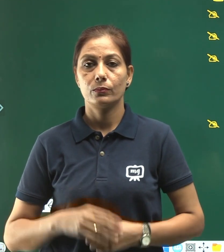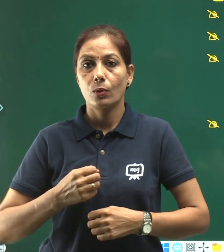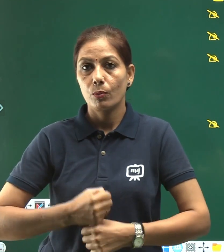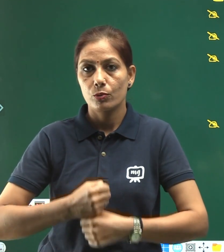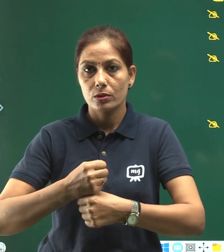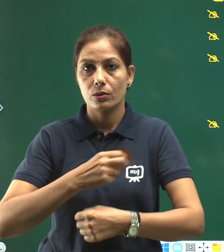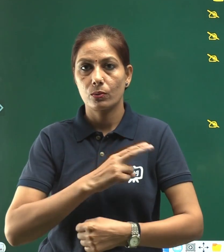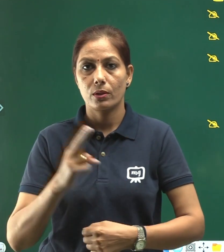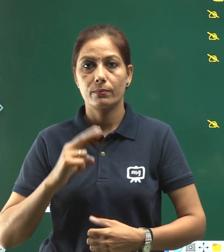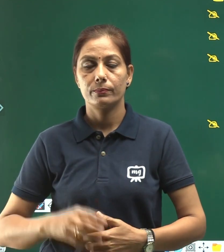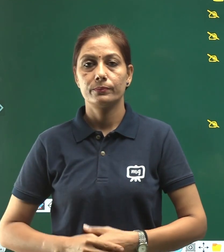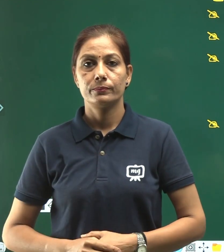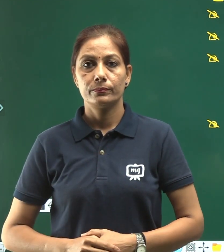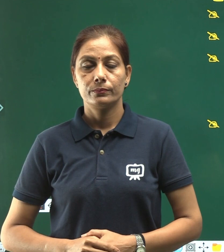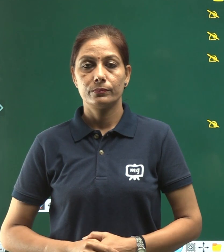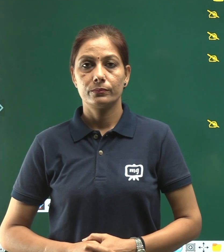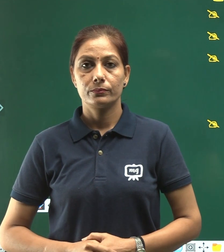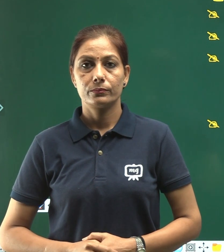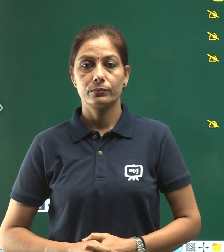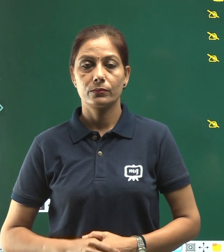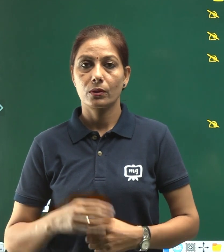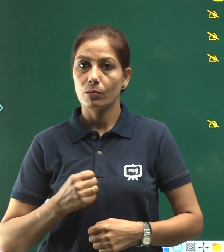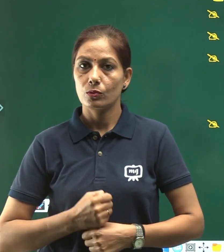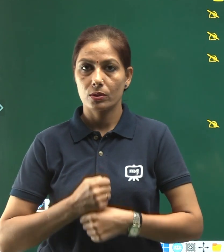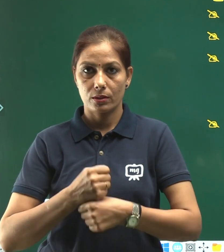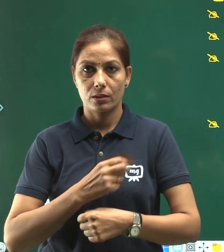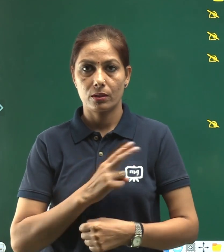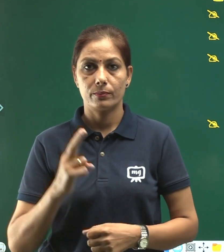ज्ञानपीठ पुरस्कार, कबीर सम्मान